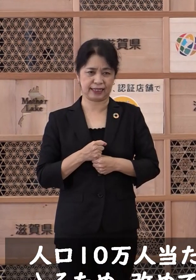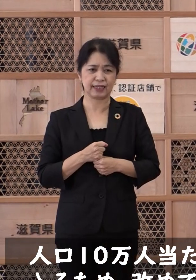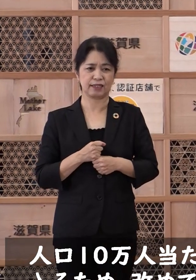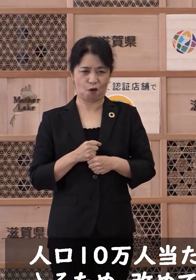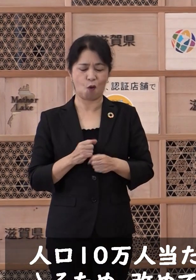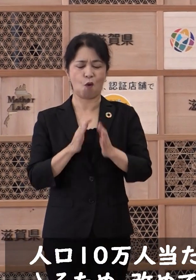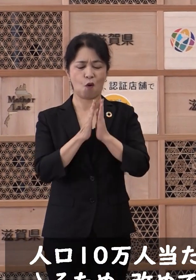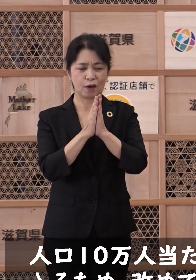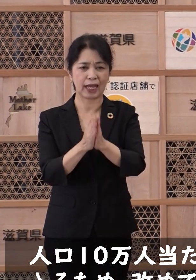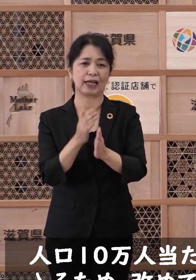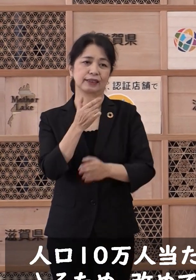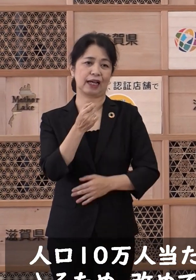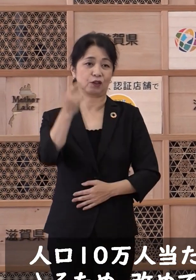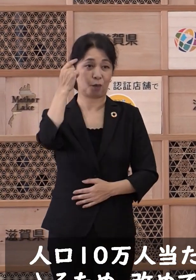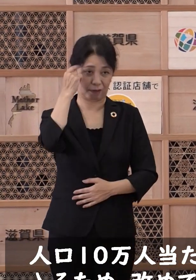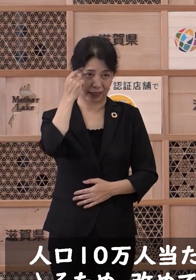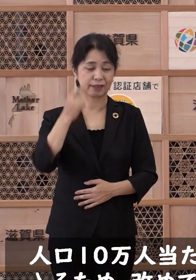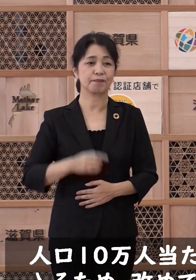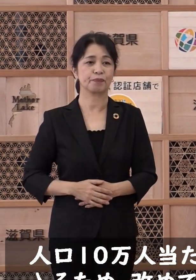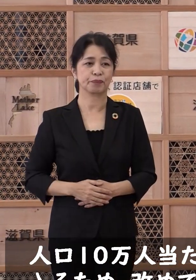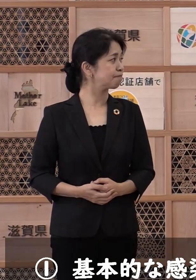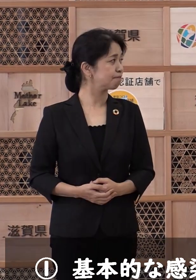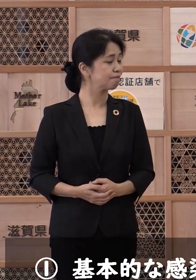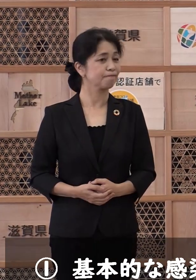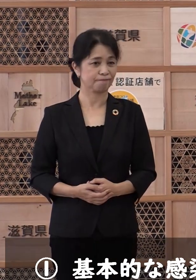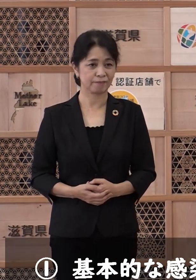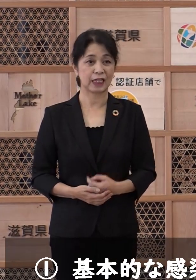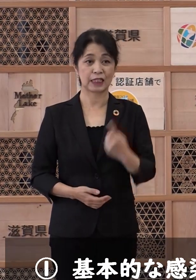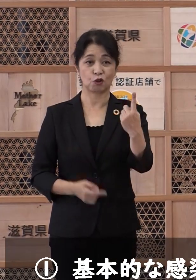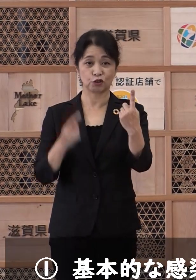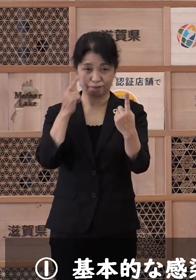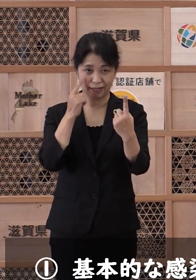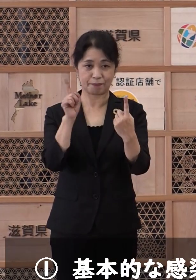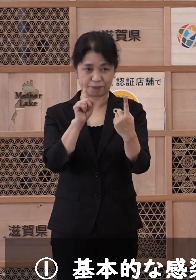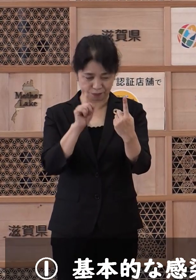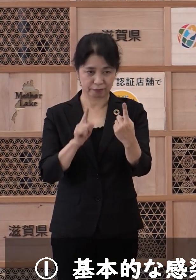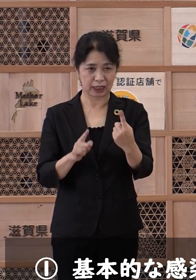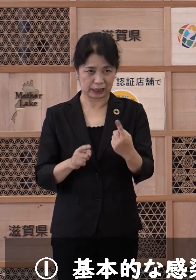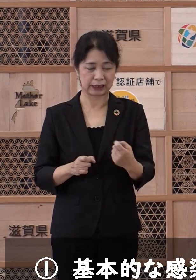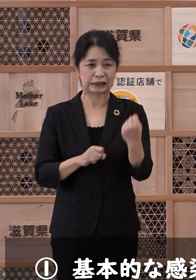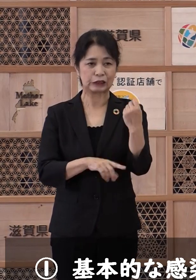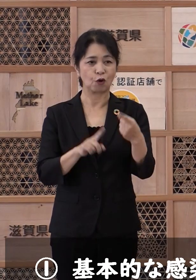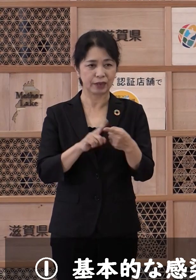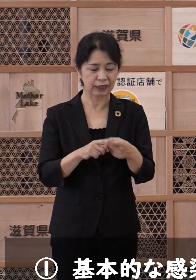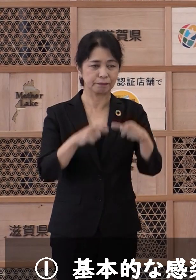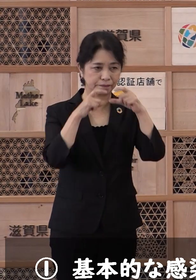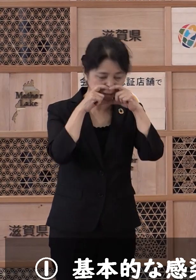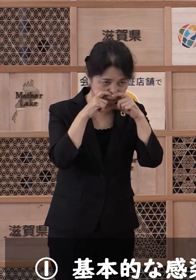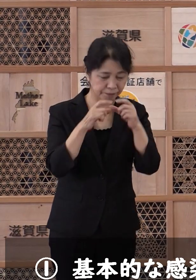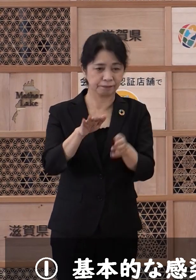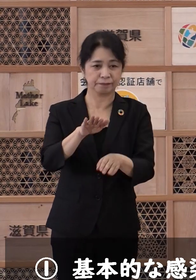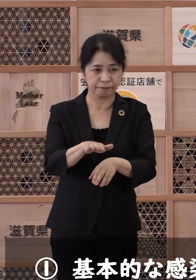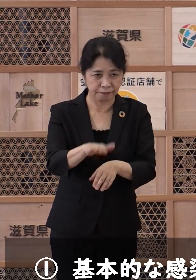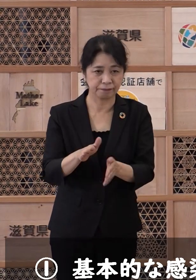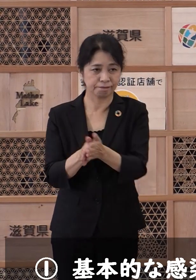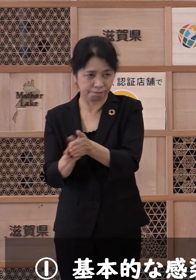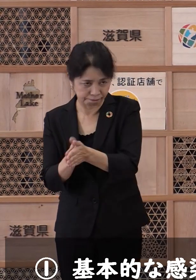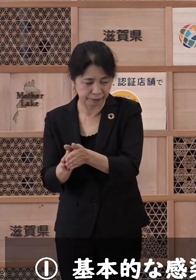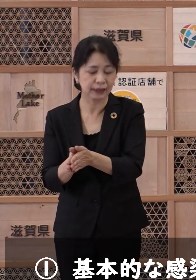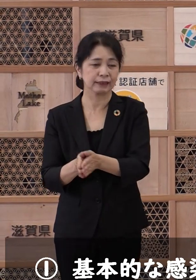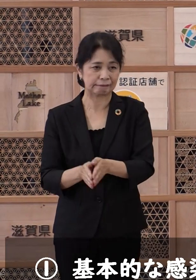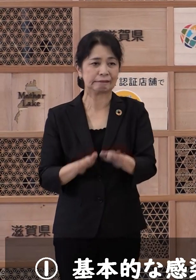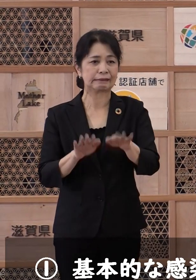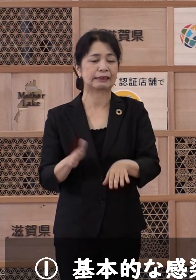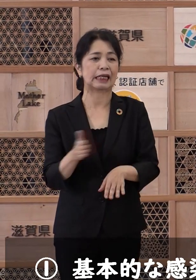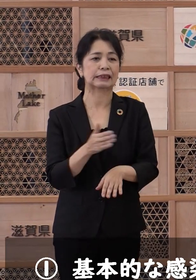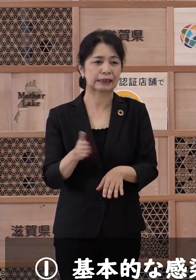注意お願いしたいと思います。一つ目は基本的な感染対策の徹底、特に最近発